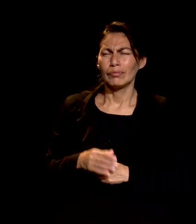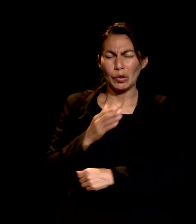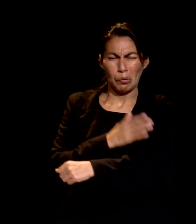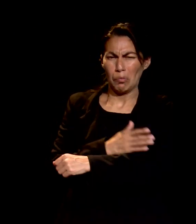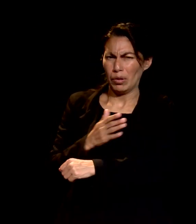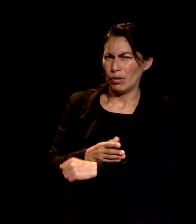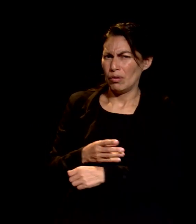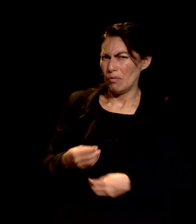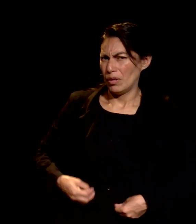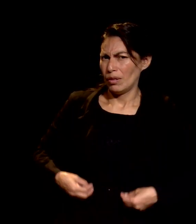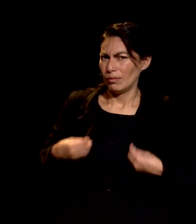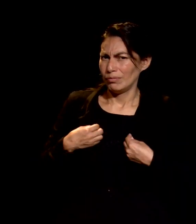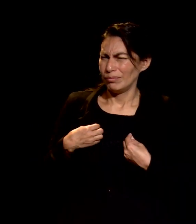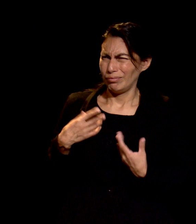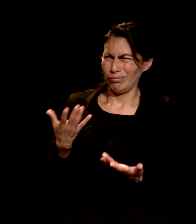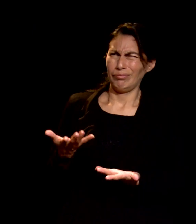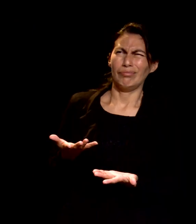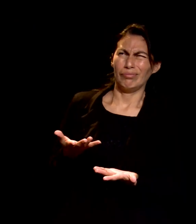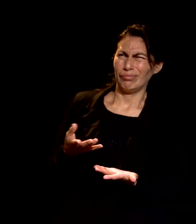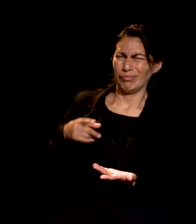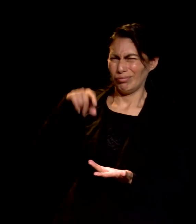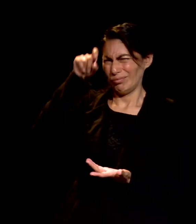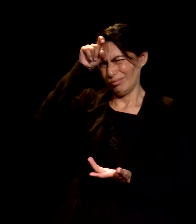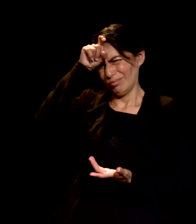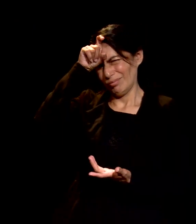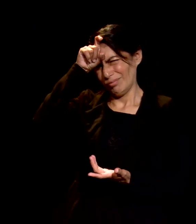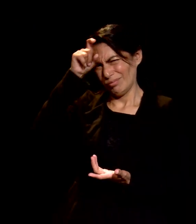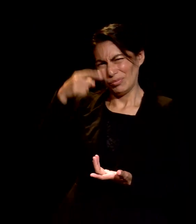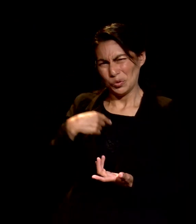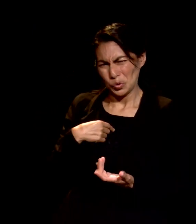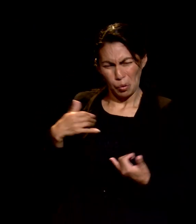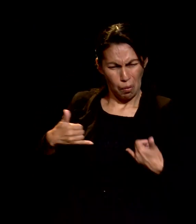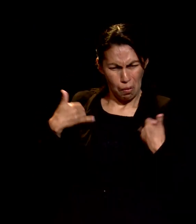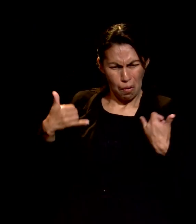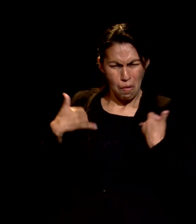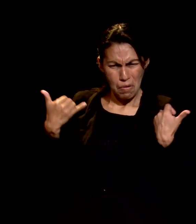Ya dije que era yo muy joven y no pensaba todavía en el matrimonio.